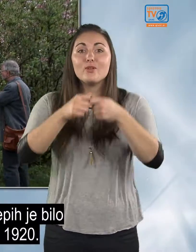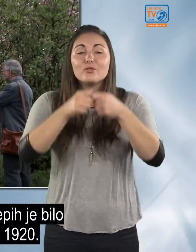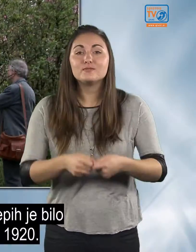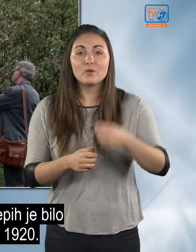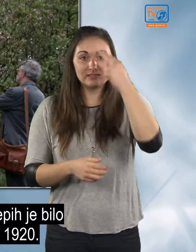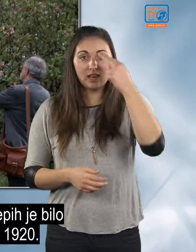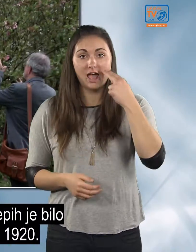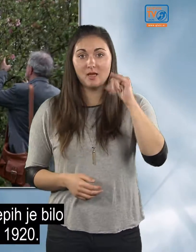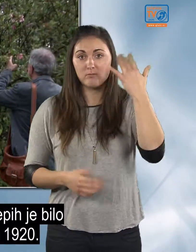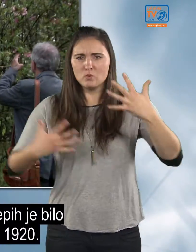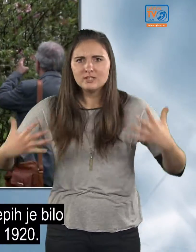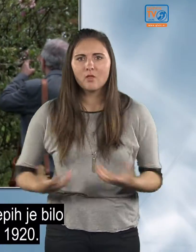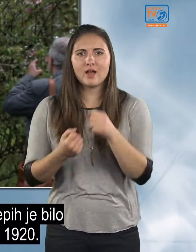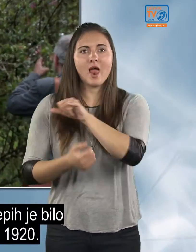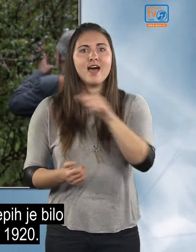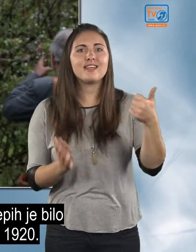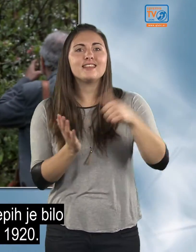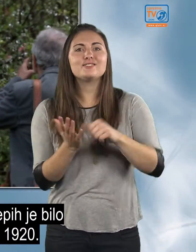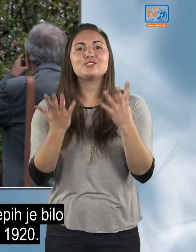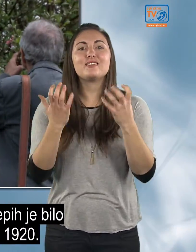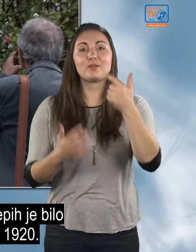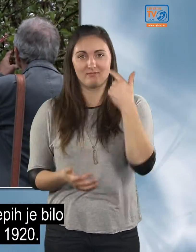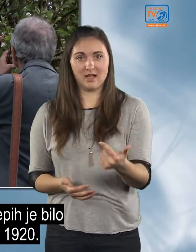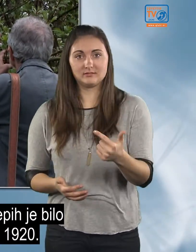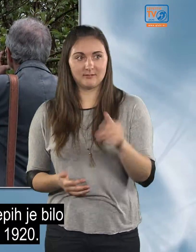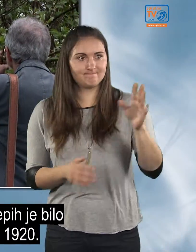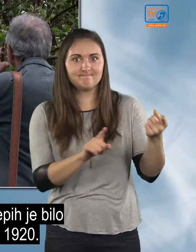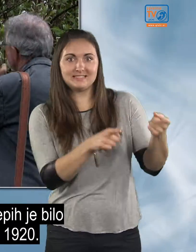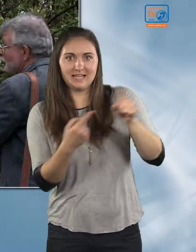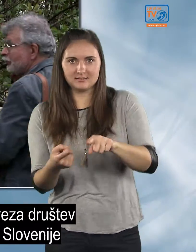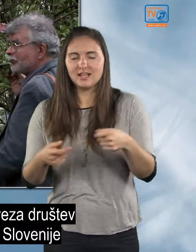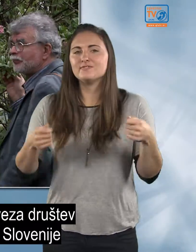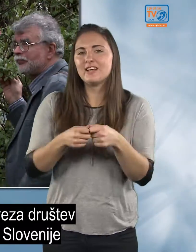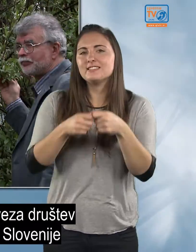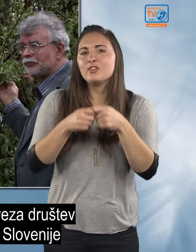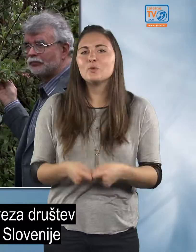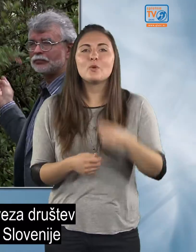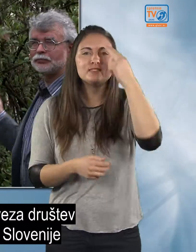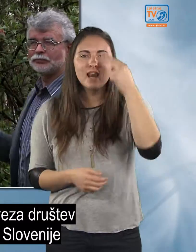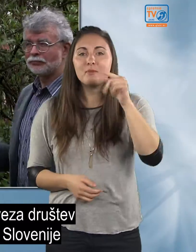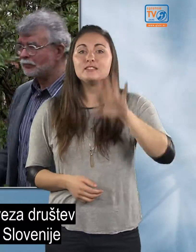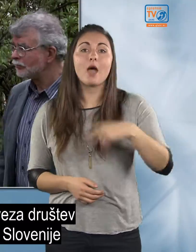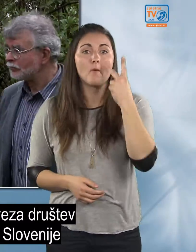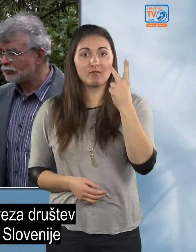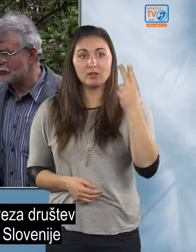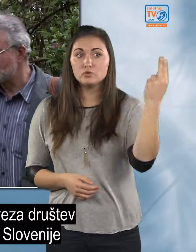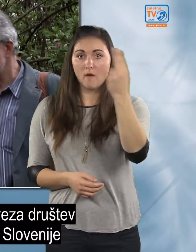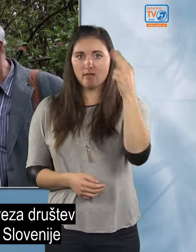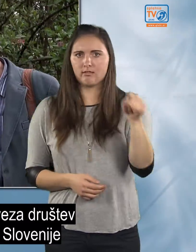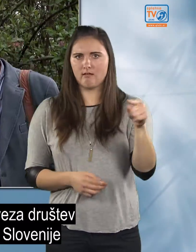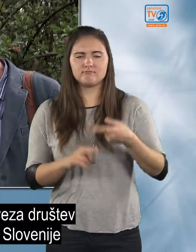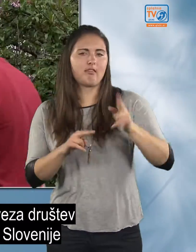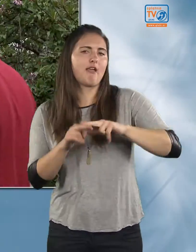Podporno društvo slepih je bilo ustanovljeno leta 1920. Njegova naslednica, Zveza društev slepih